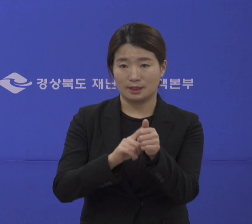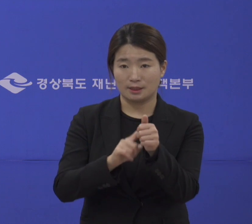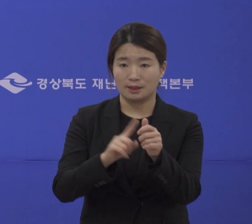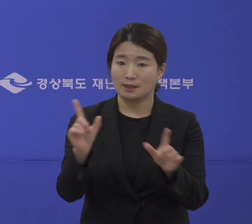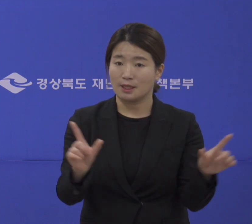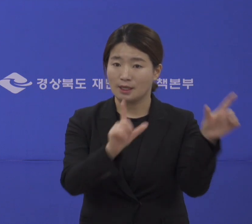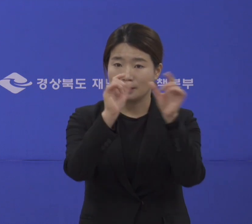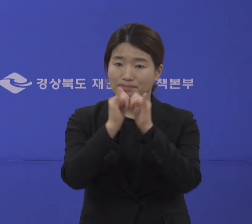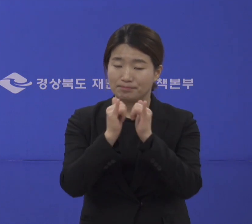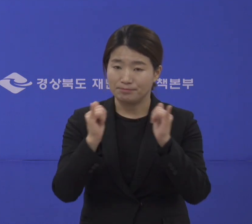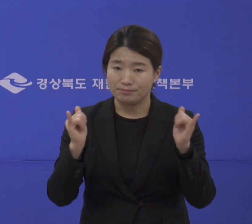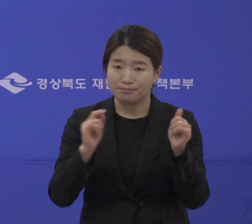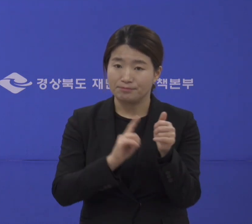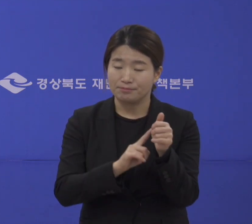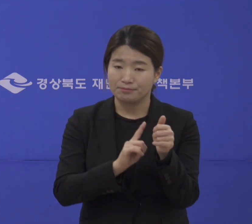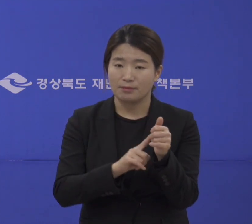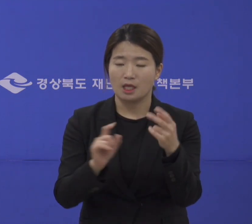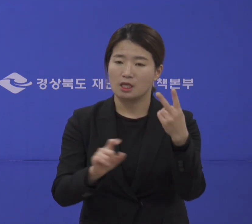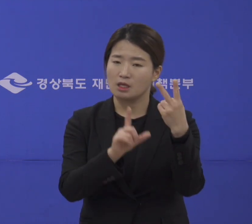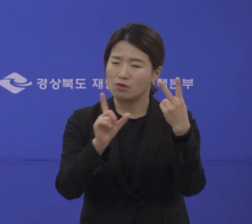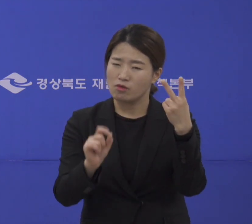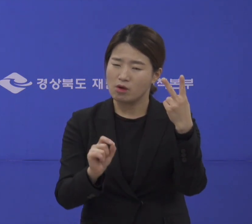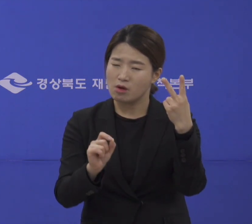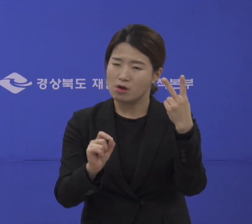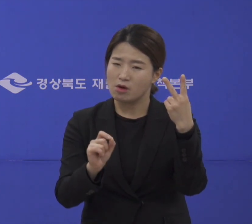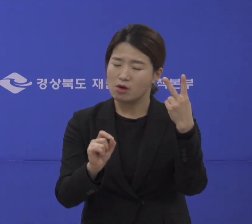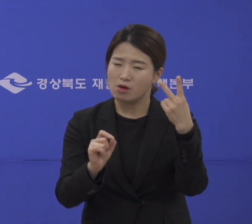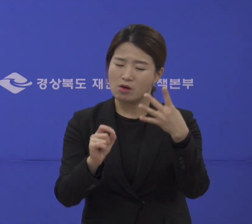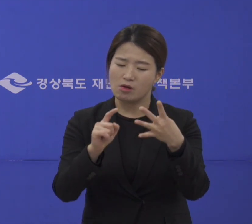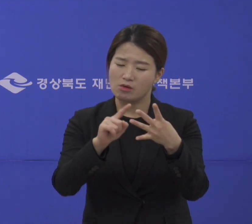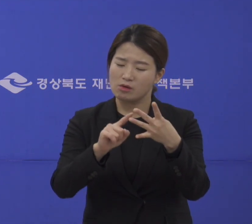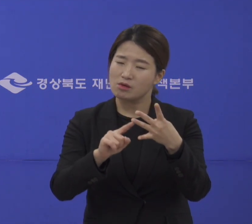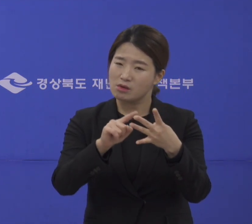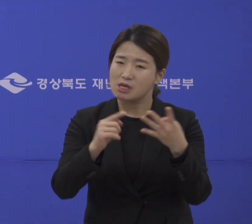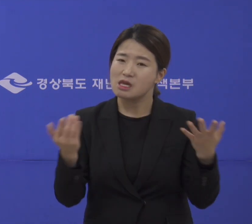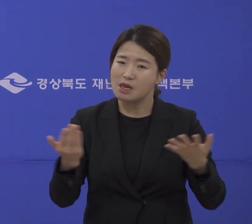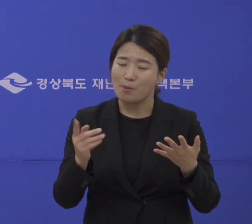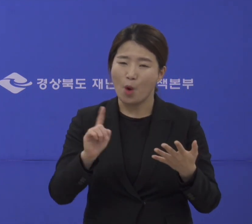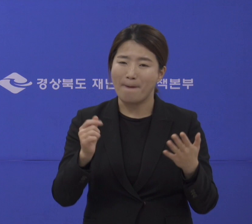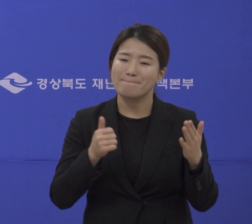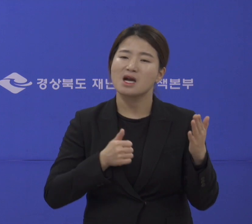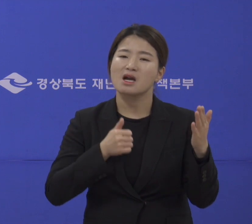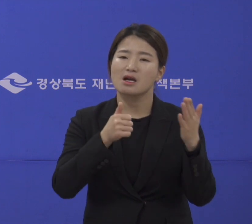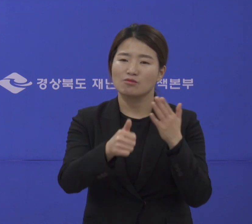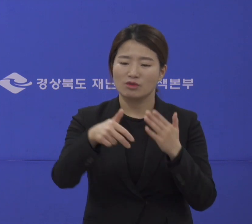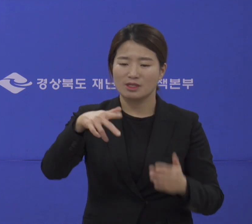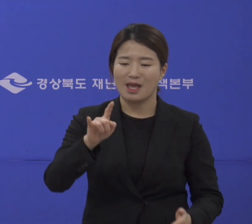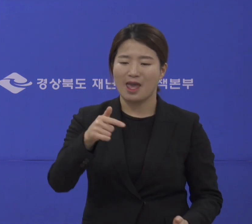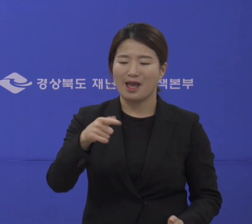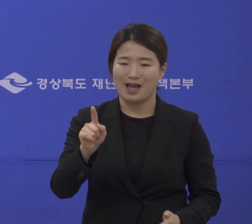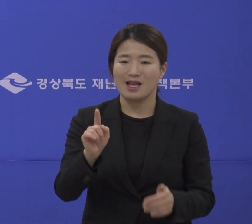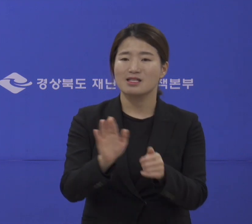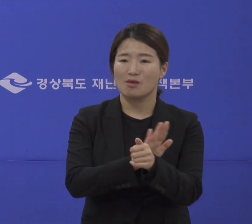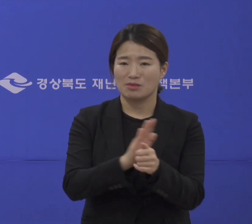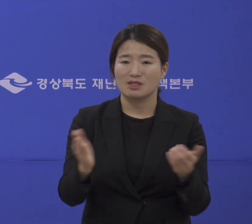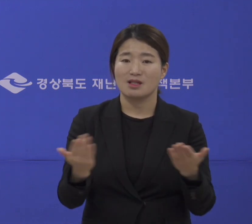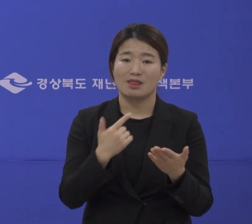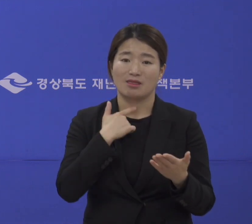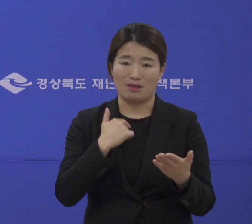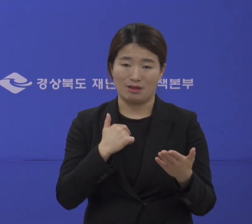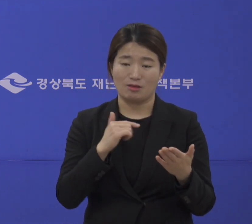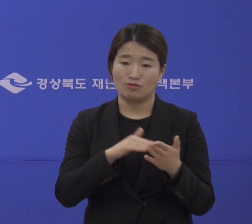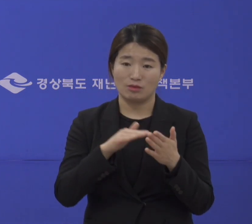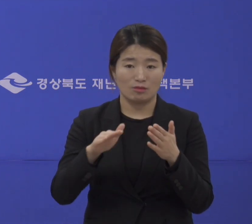사시는 분이 2월 중순까지 방문 재가 서비스 이런 일들을 했다 하는데